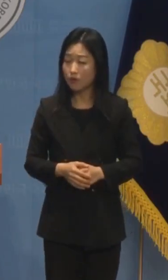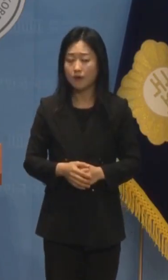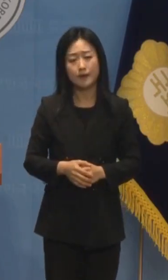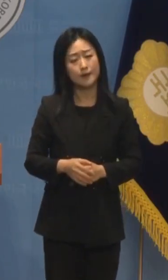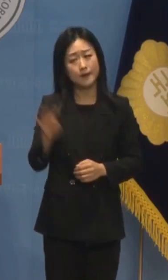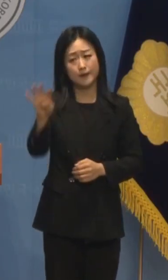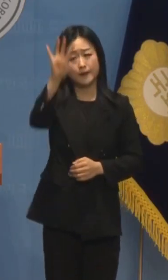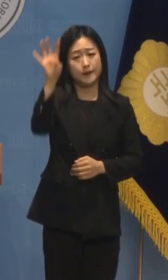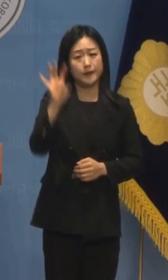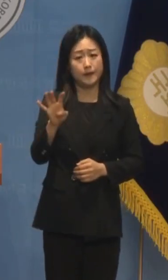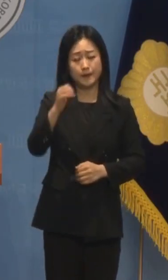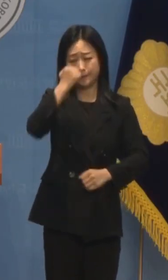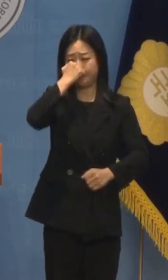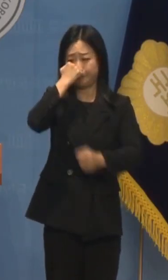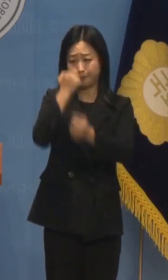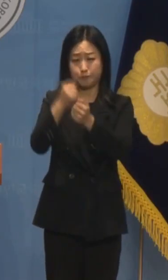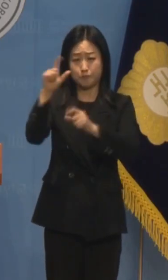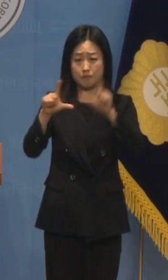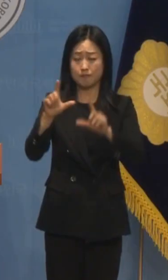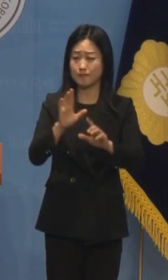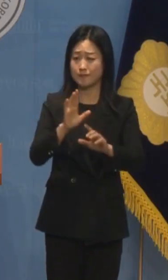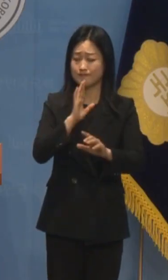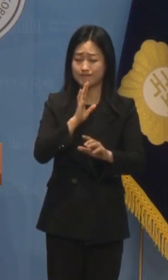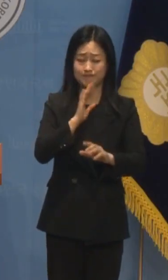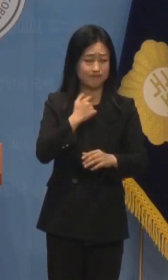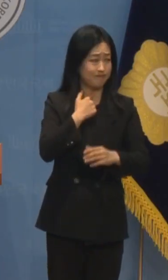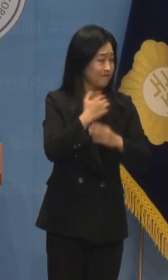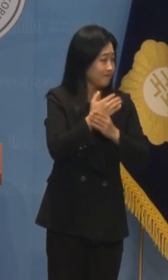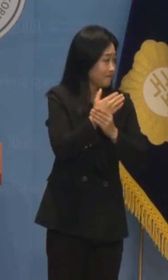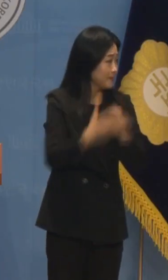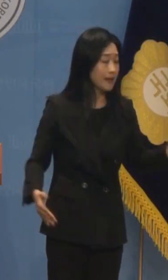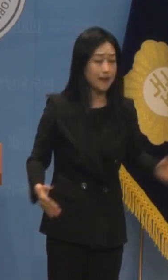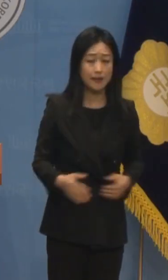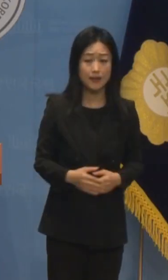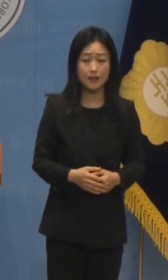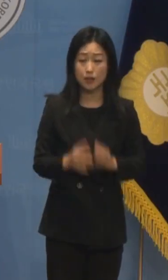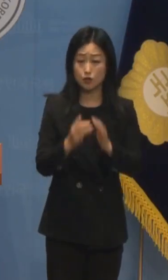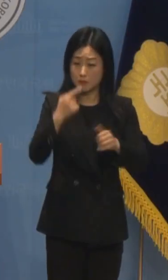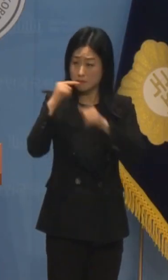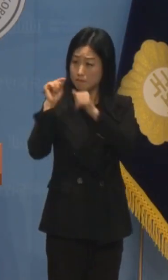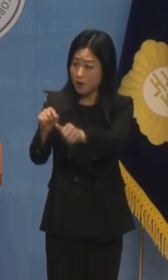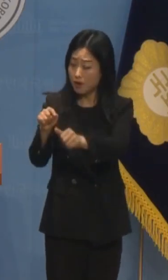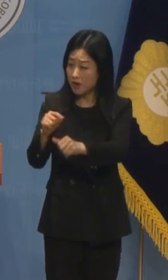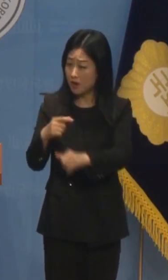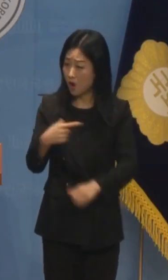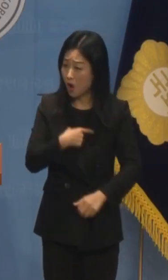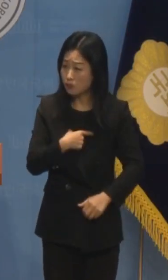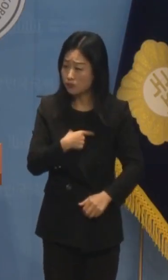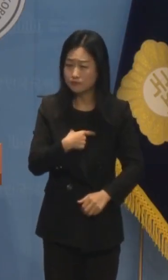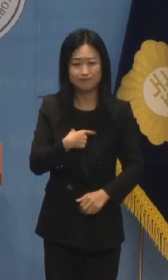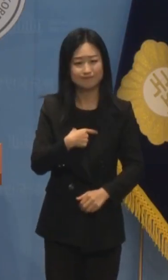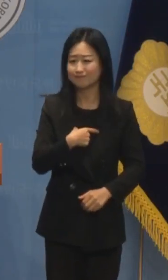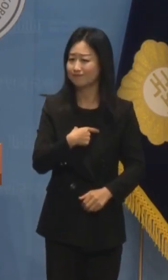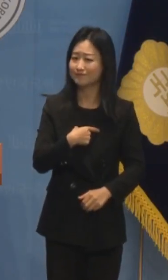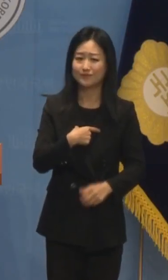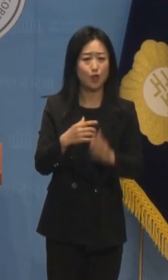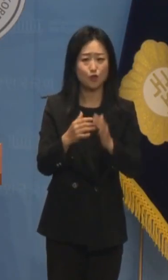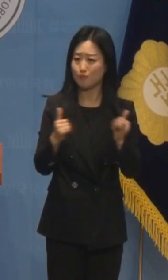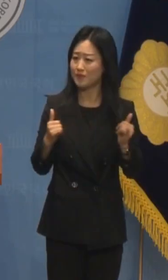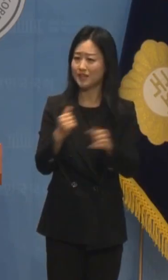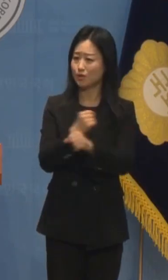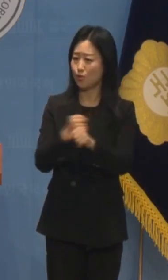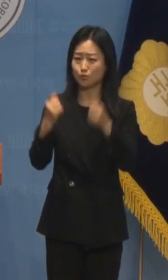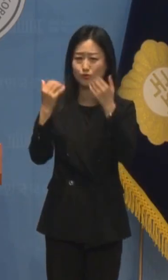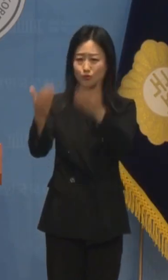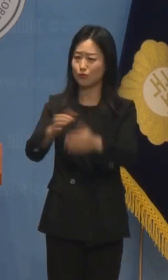윤석열 대통령의 뻔뻔함에 치가 떨릴 지경입니다. 국민의 명령을 거부한 대통령을 국민은 용서하지